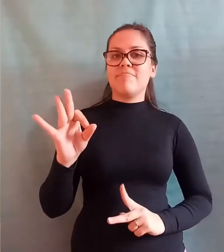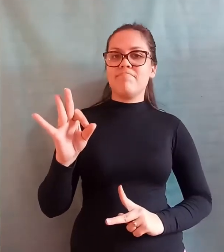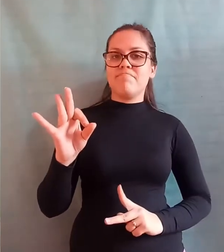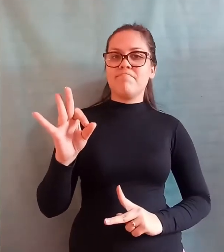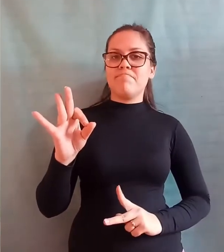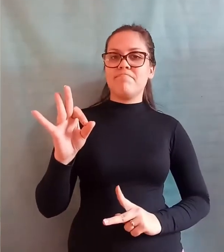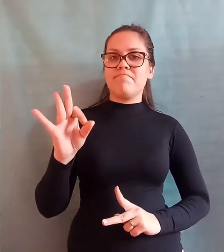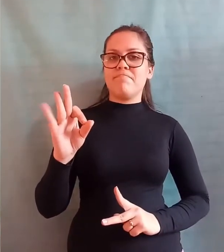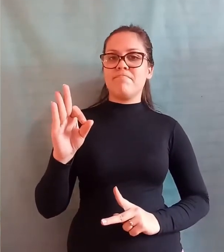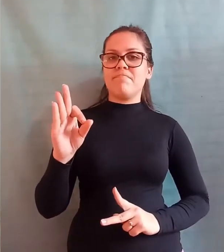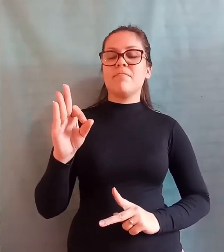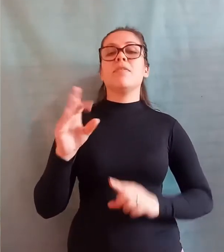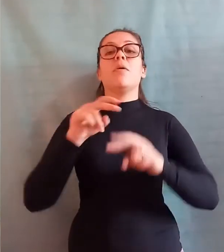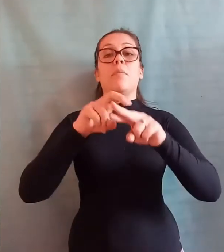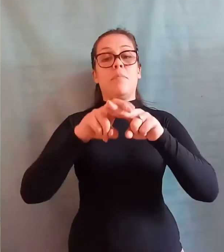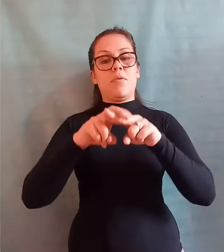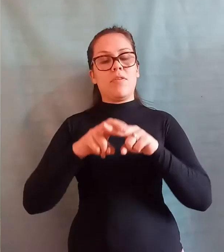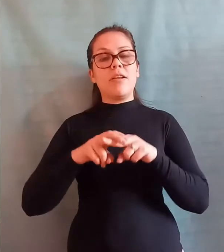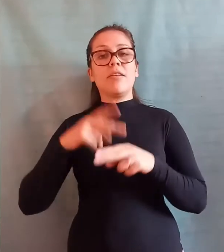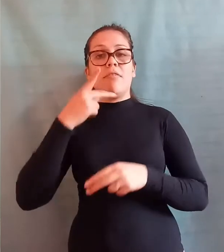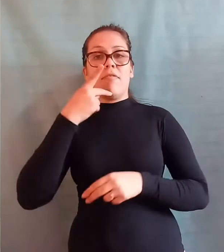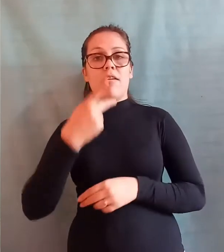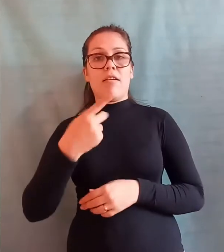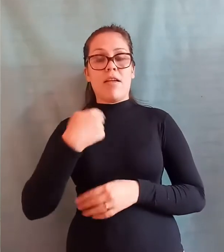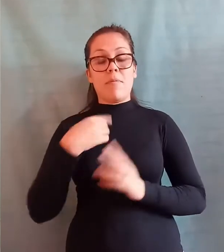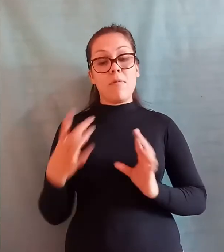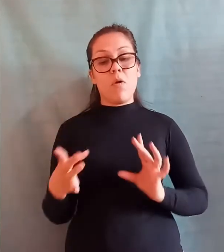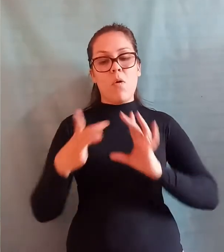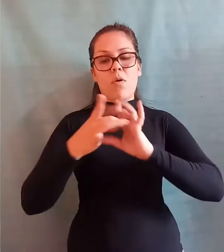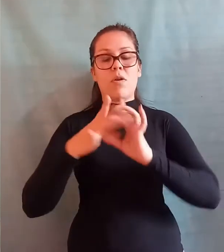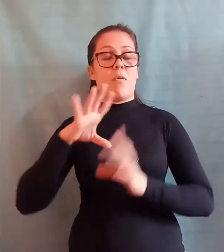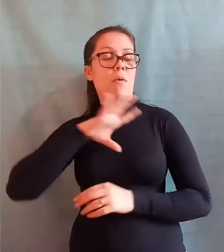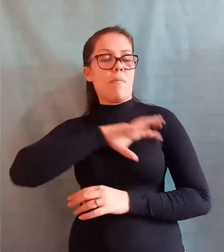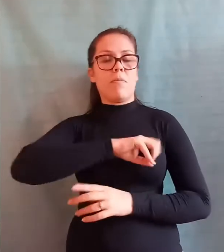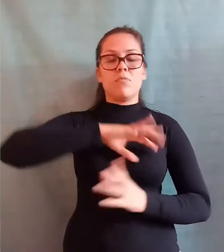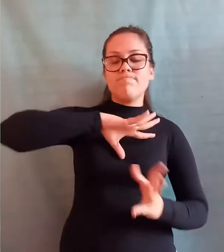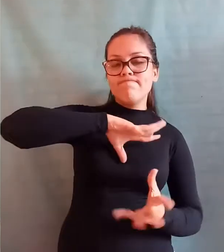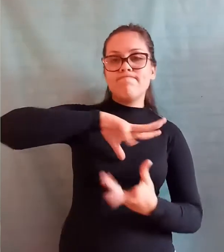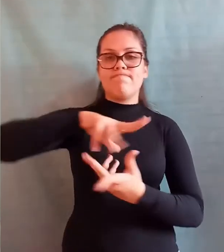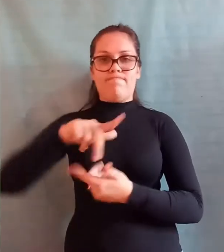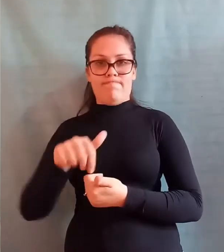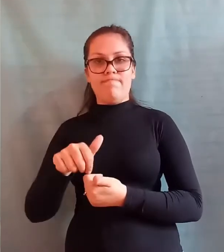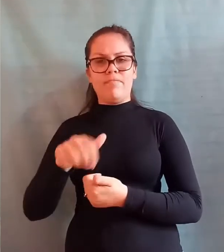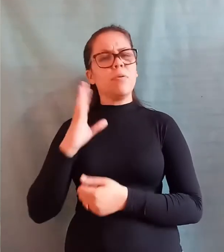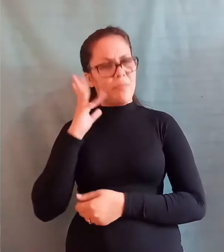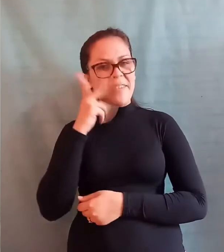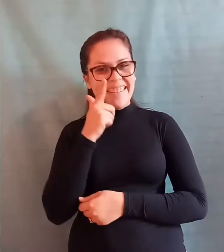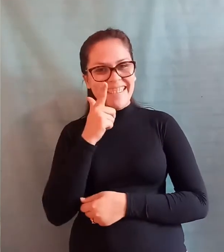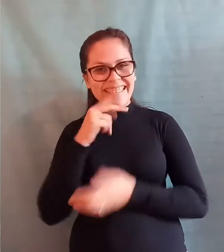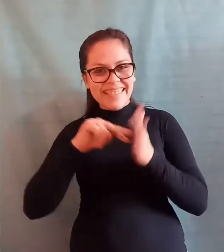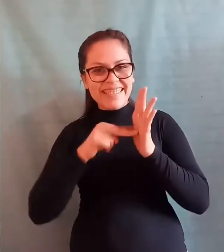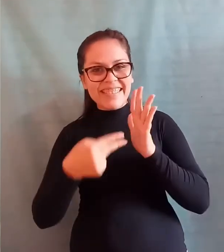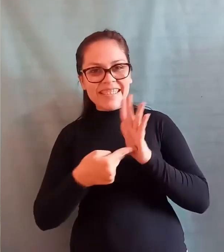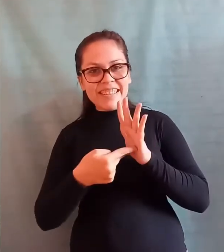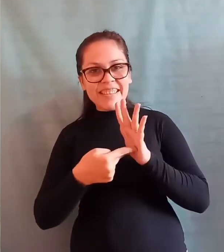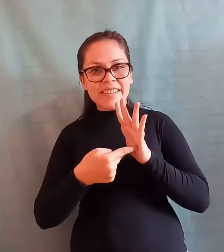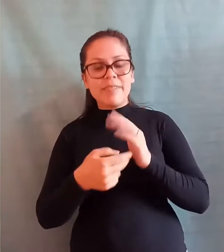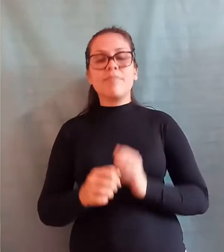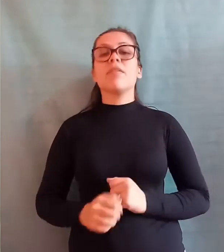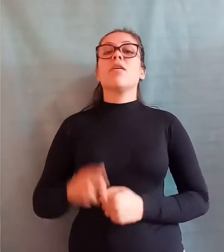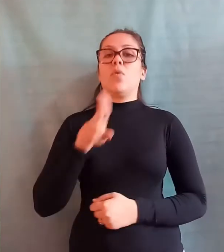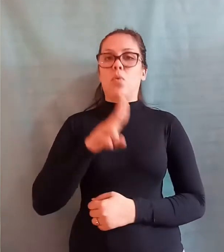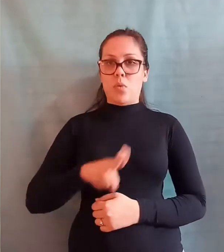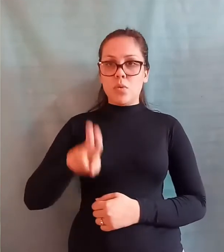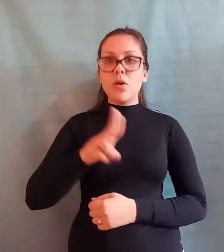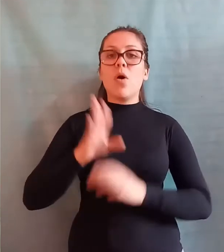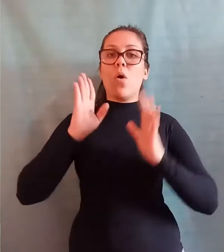esse amor universal. É isso que você está dizendo, eu me uno ao amor universal. Bonito, né? Então, esse é o mudra